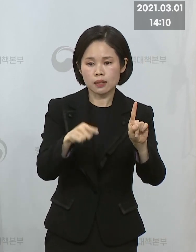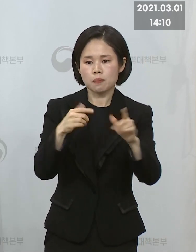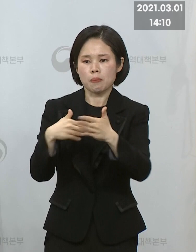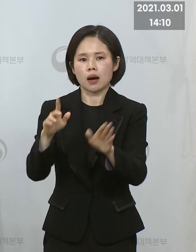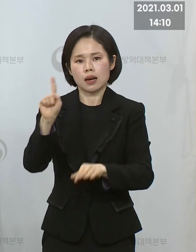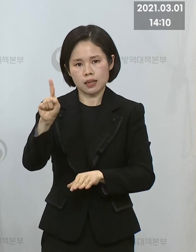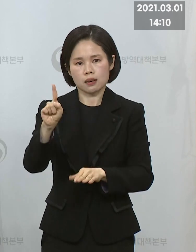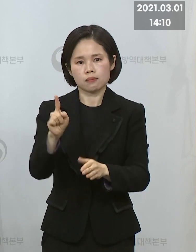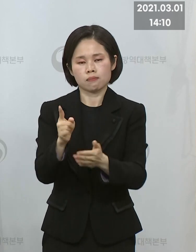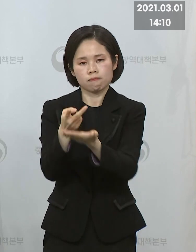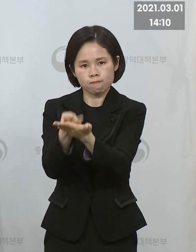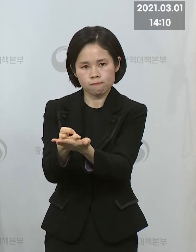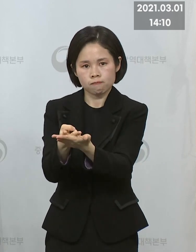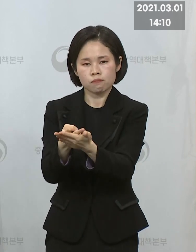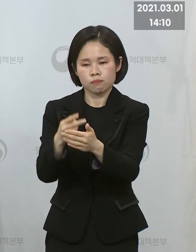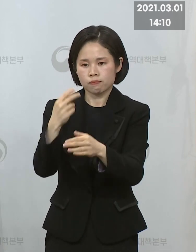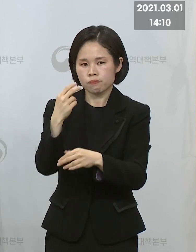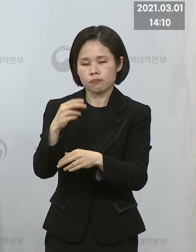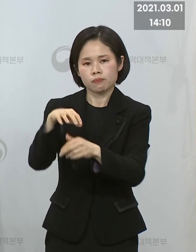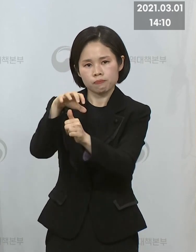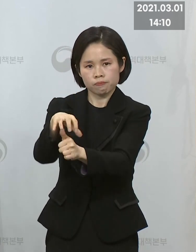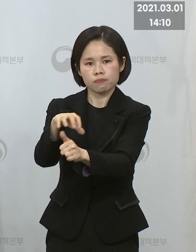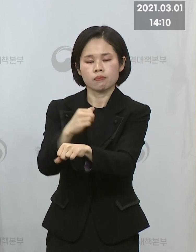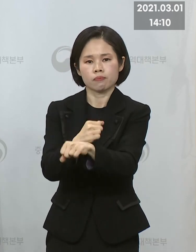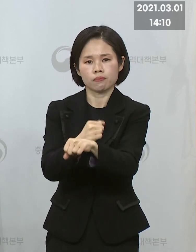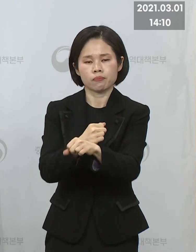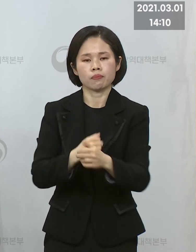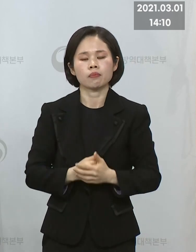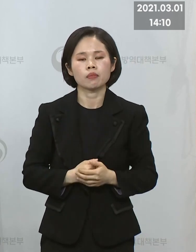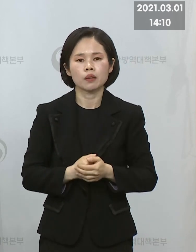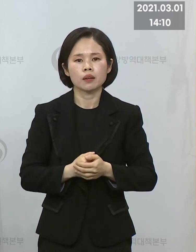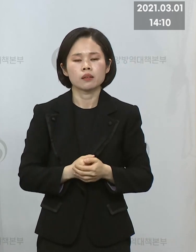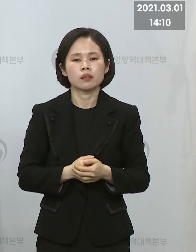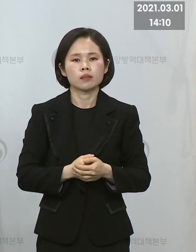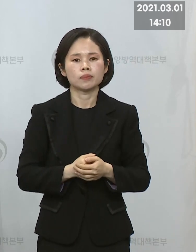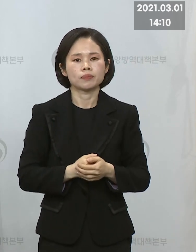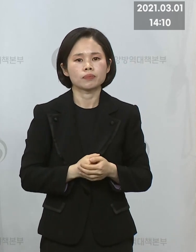방지 대책을 지속적으로 강화하고 있습니다.